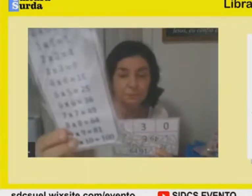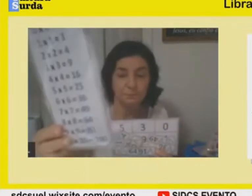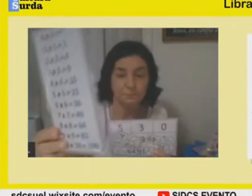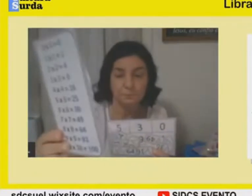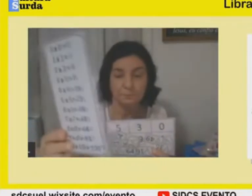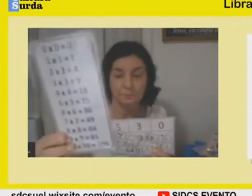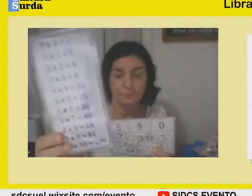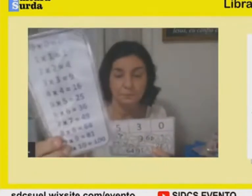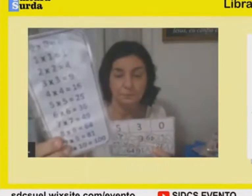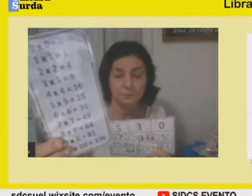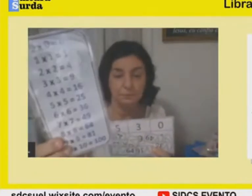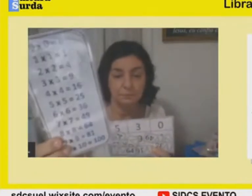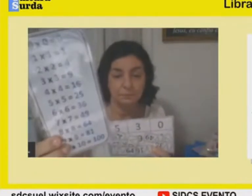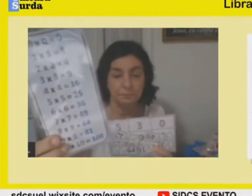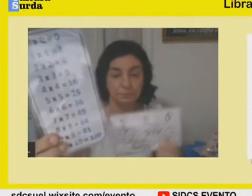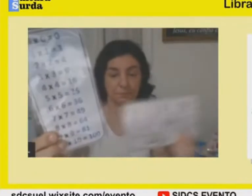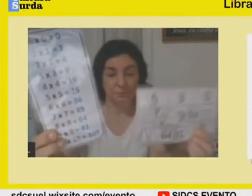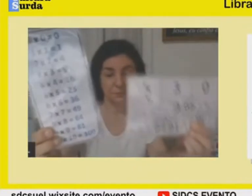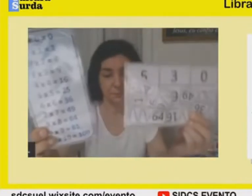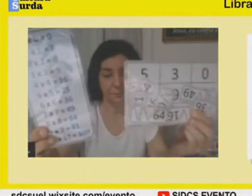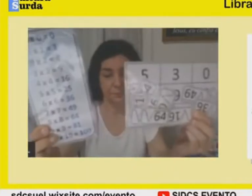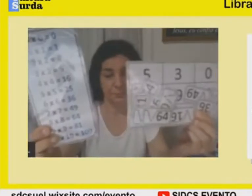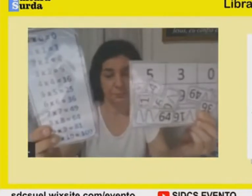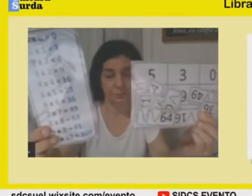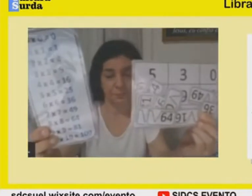Este outro aqui,